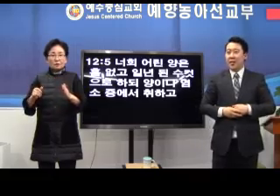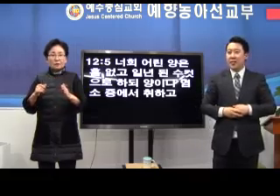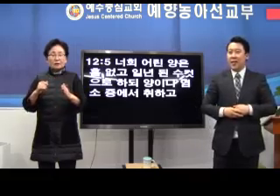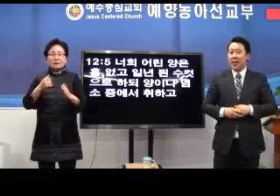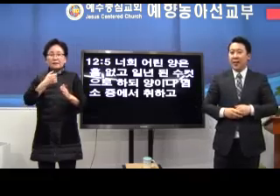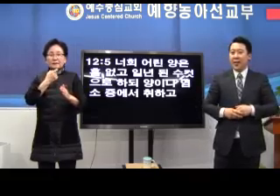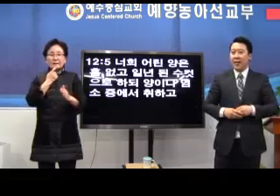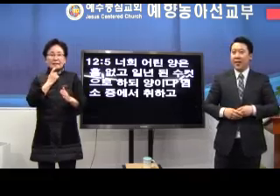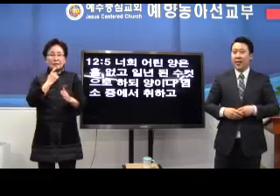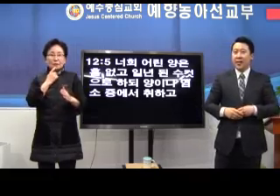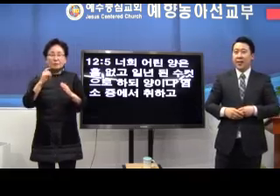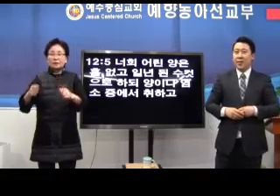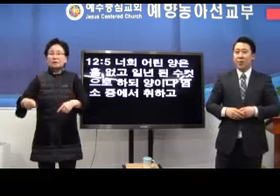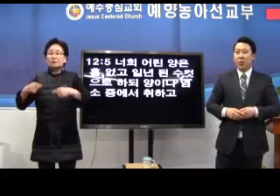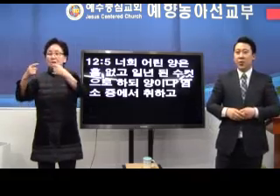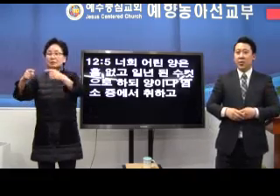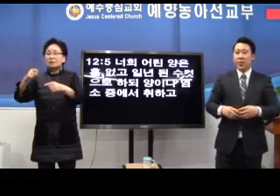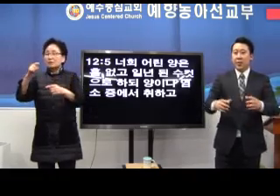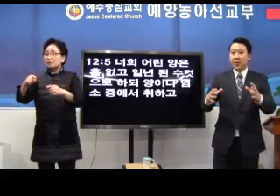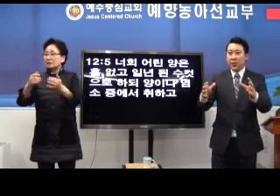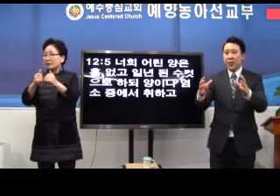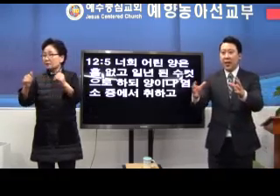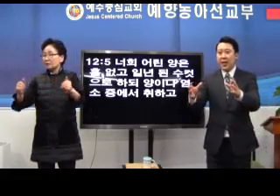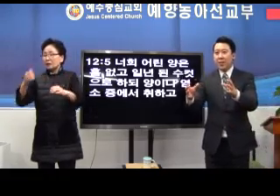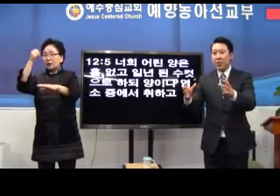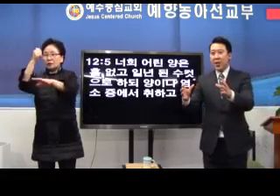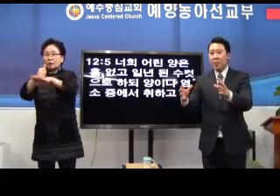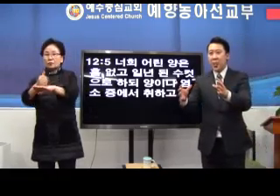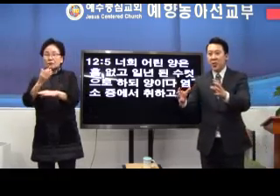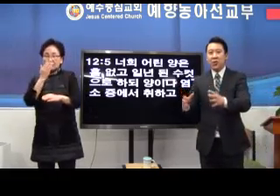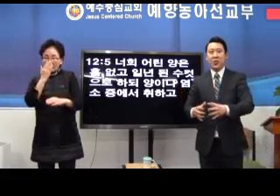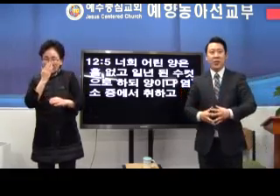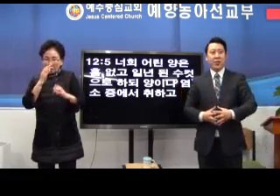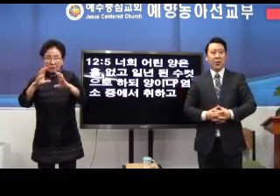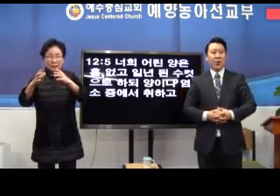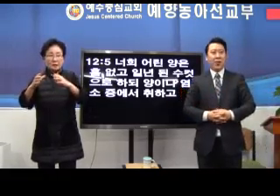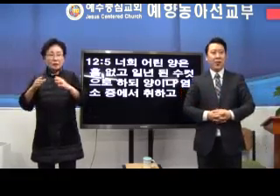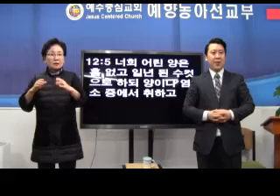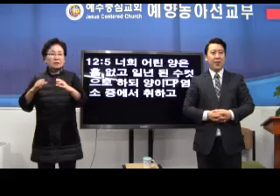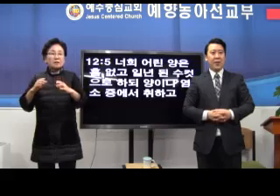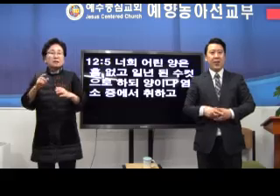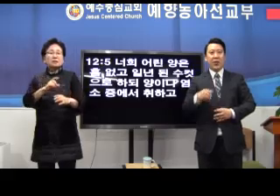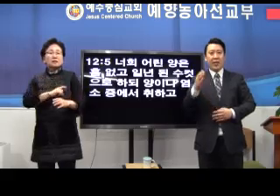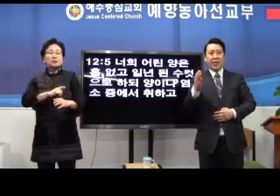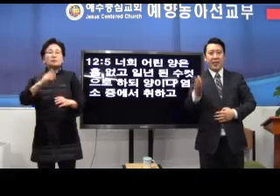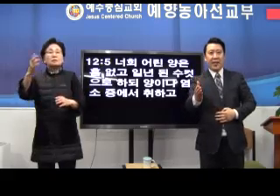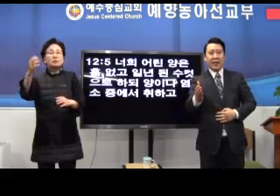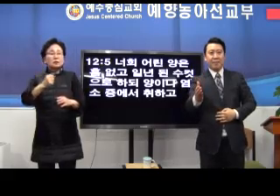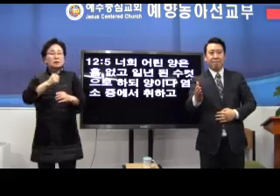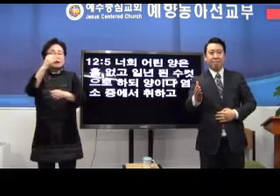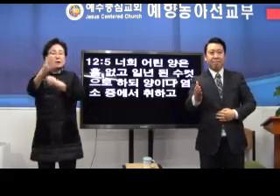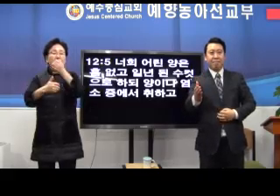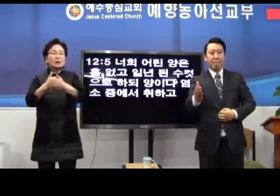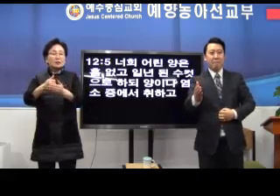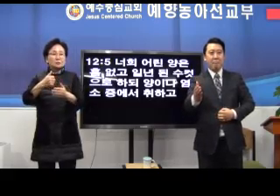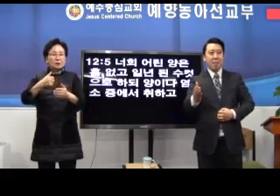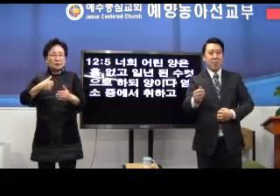이스라엘이라는 나라에 이름을 얻는 그런 하나님의 택한 백성들이 되죠. 들어갔는데